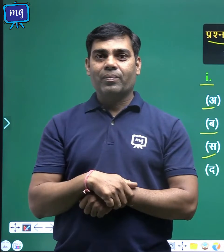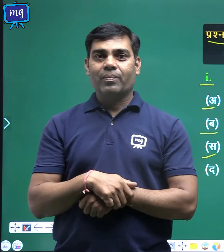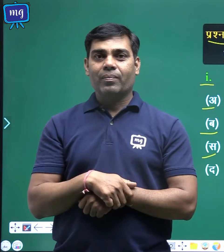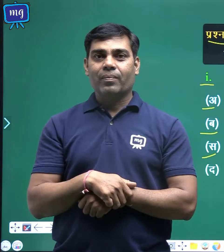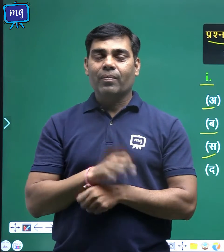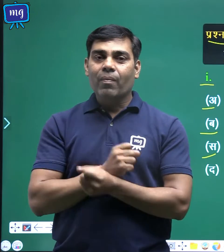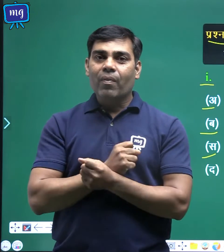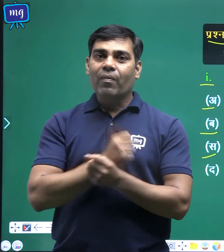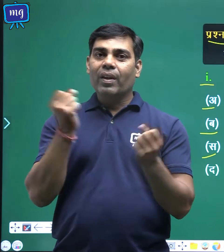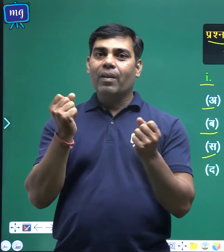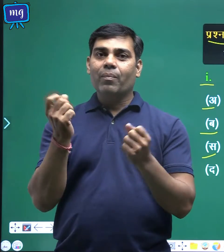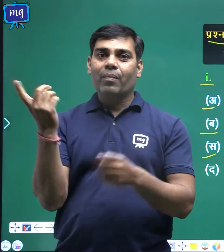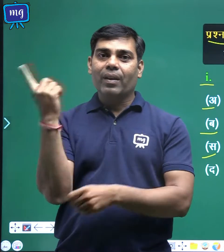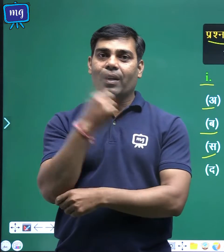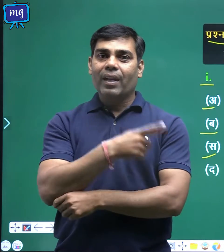आज़ादी का दिवस।